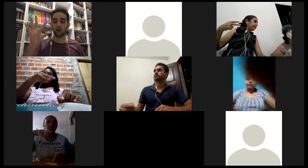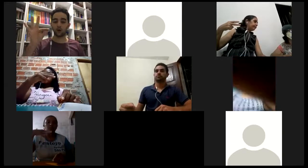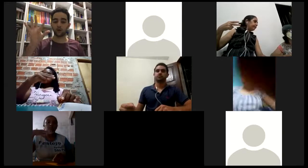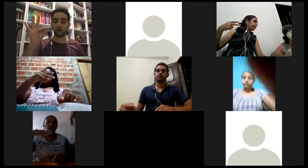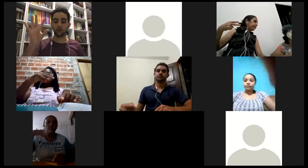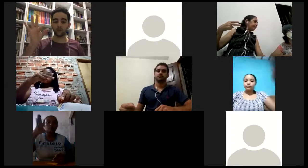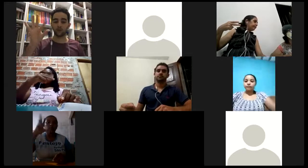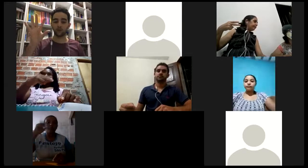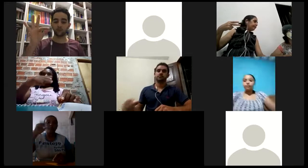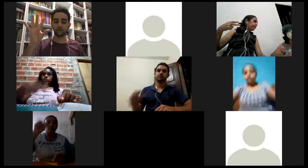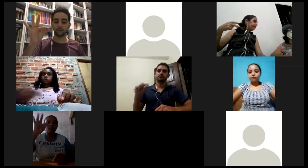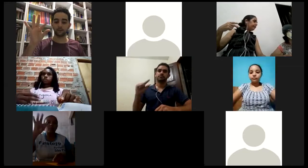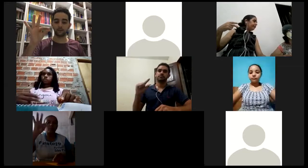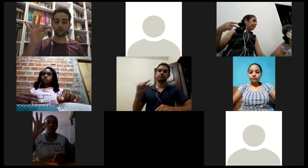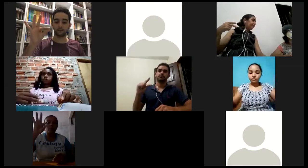Cola.